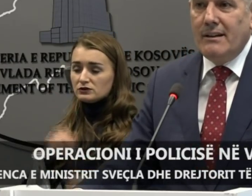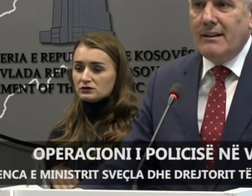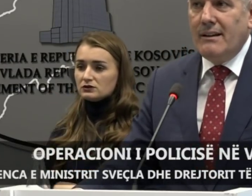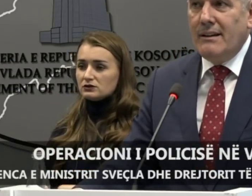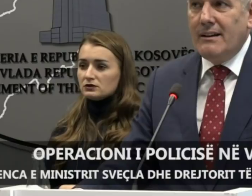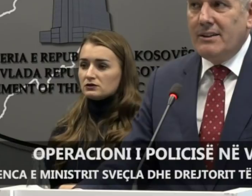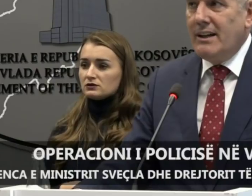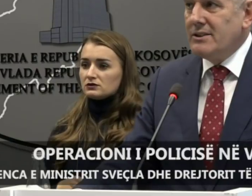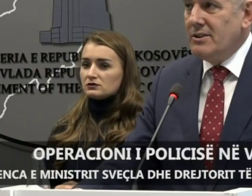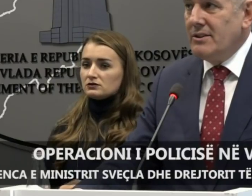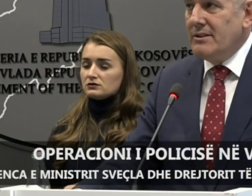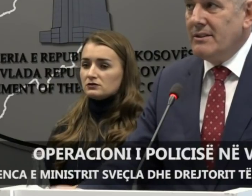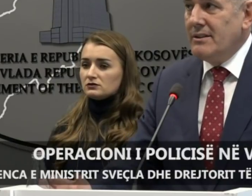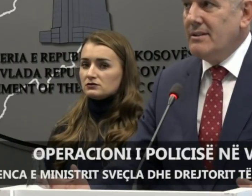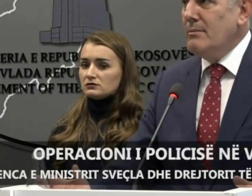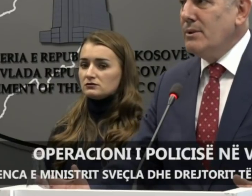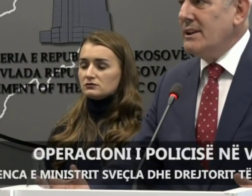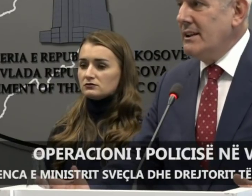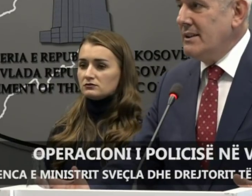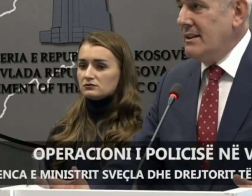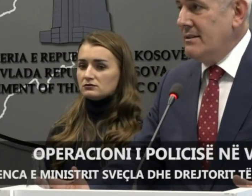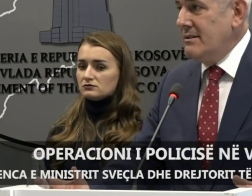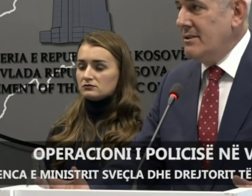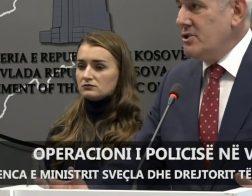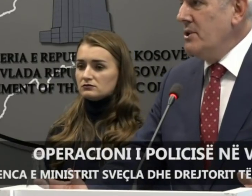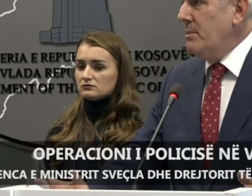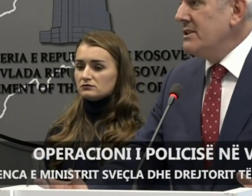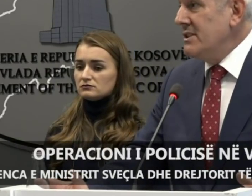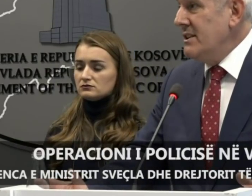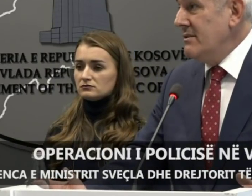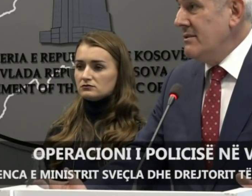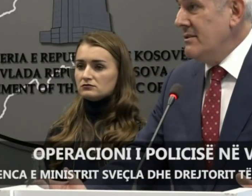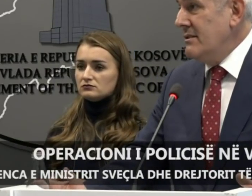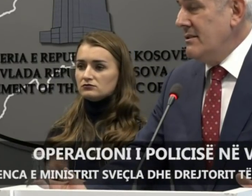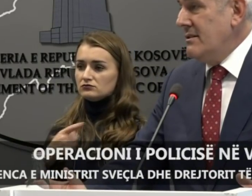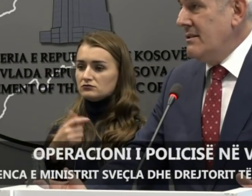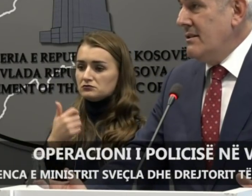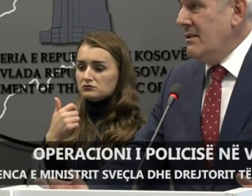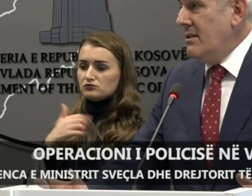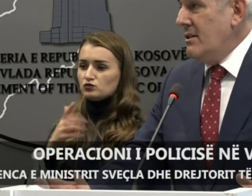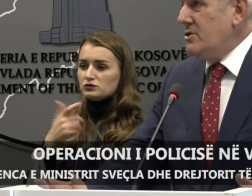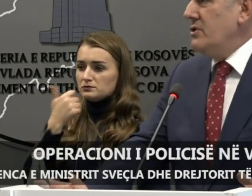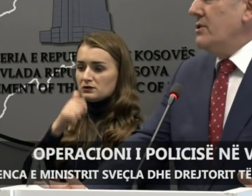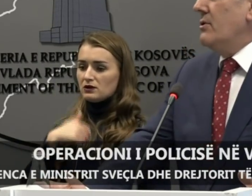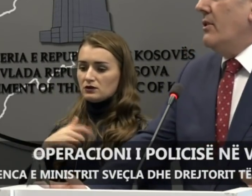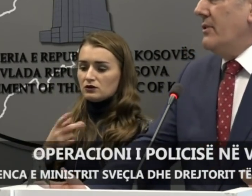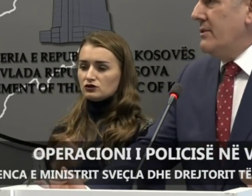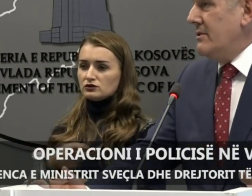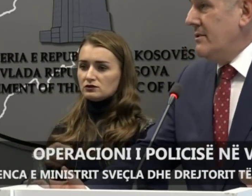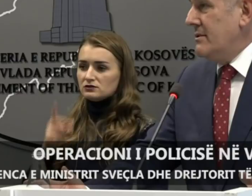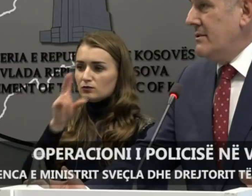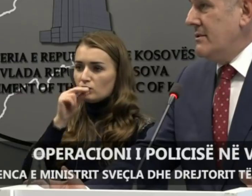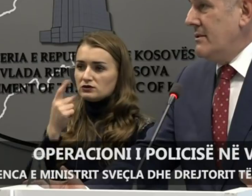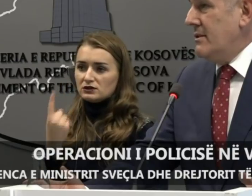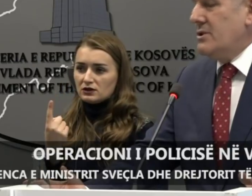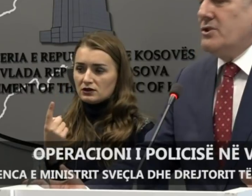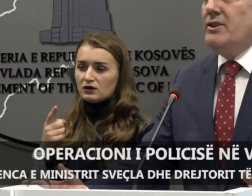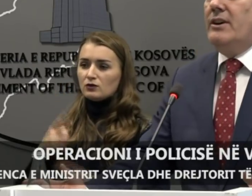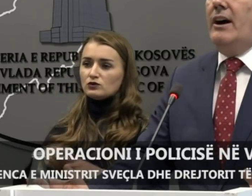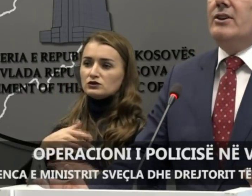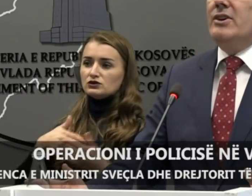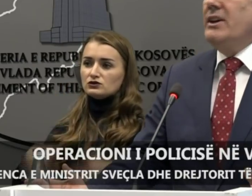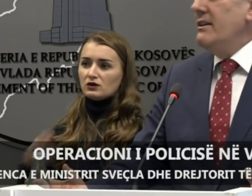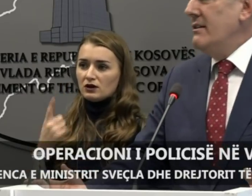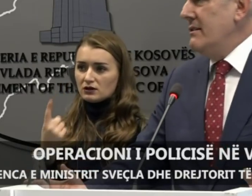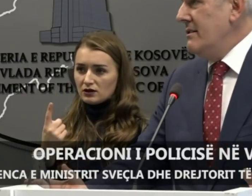bëjmë një aksion multilateral. Është një polici, është një dogon, është